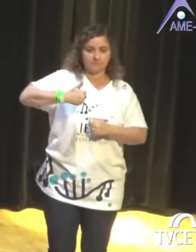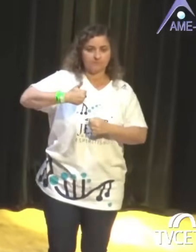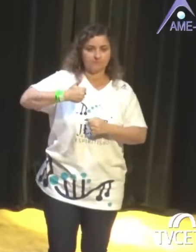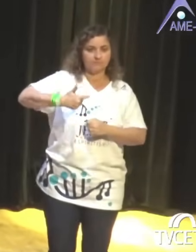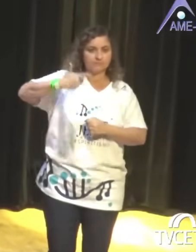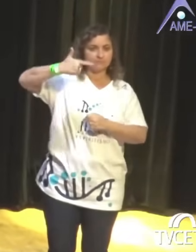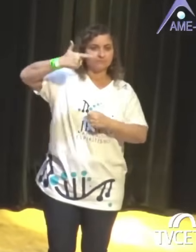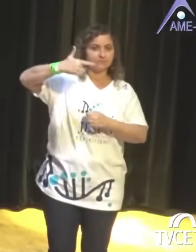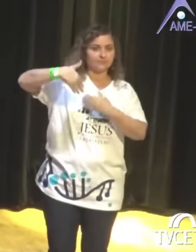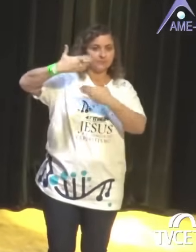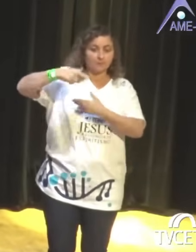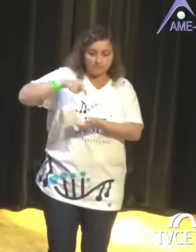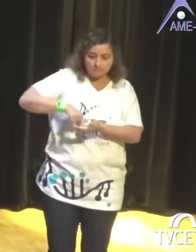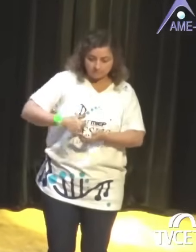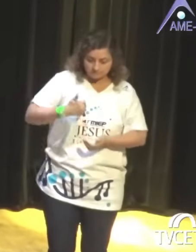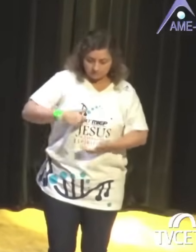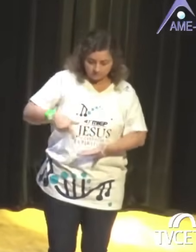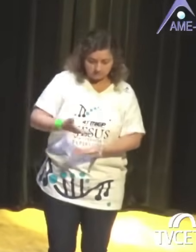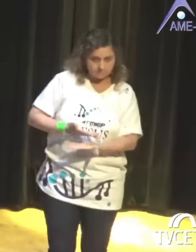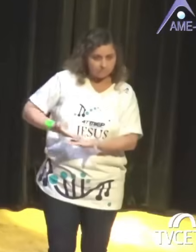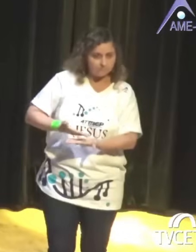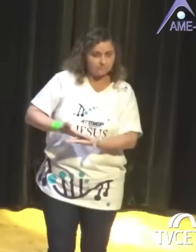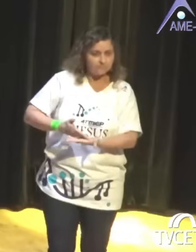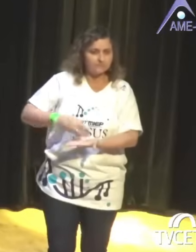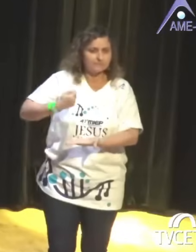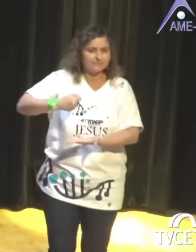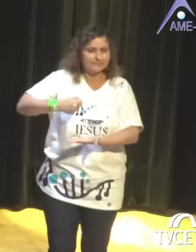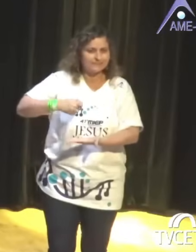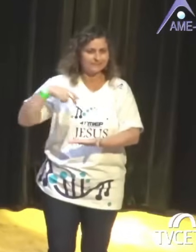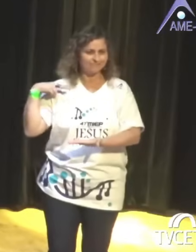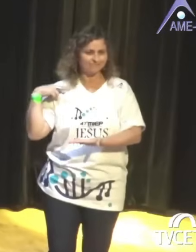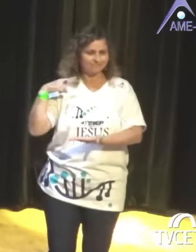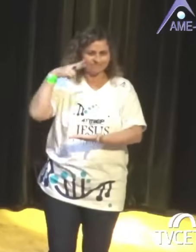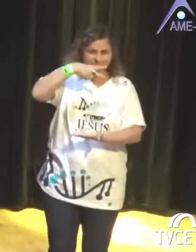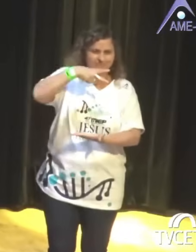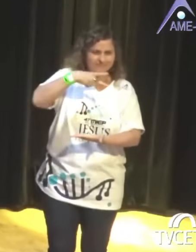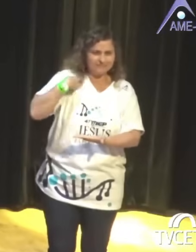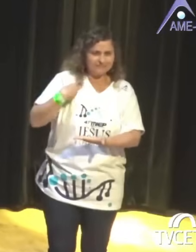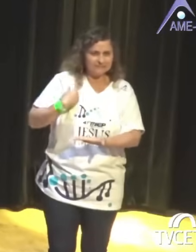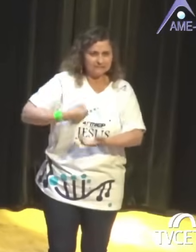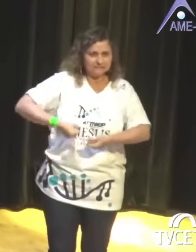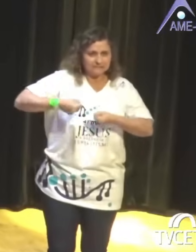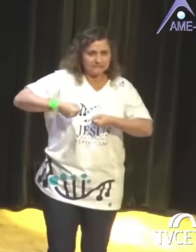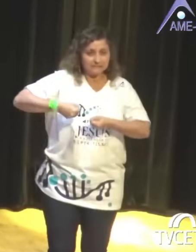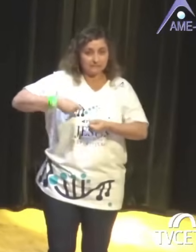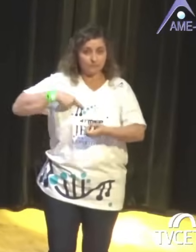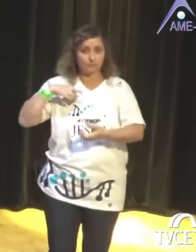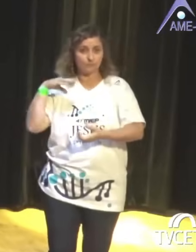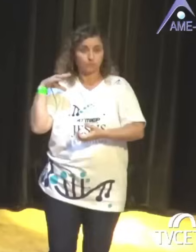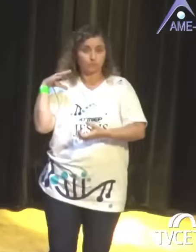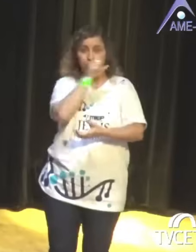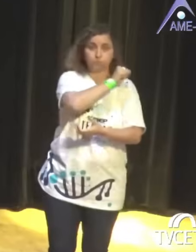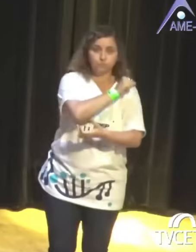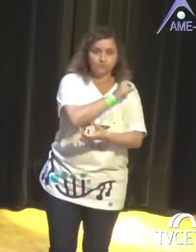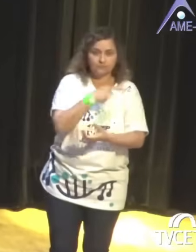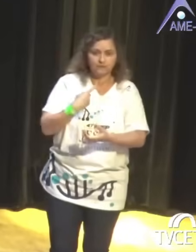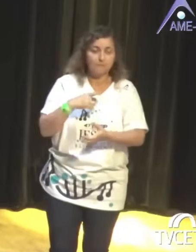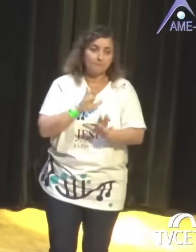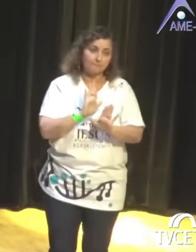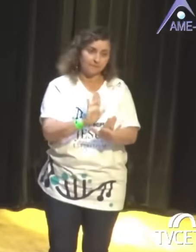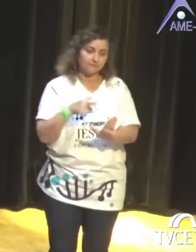pesado denso de muita potência e ele assim meio